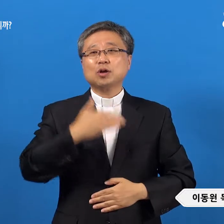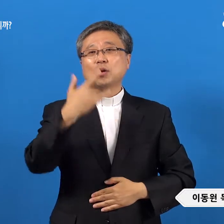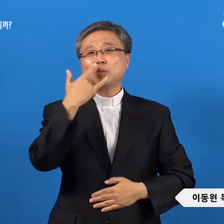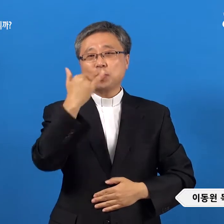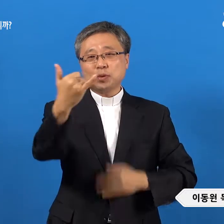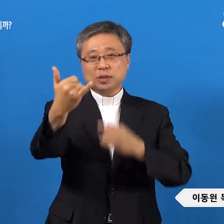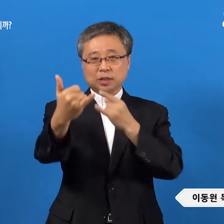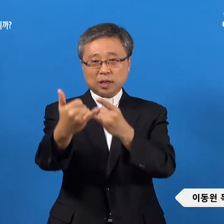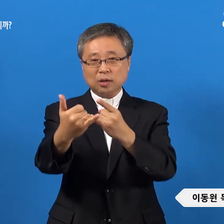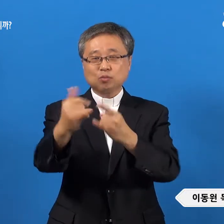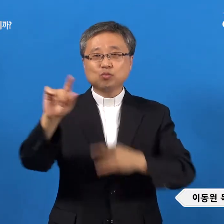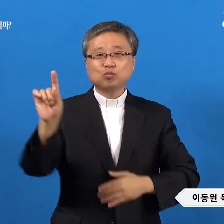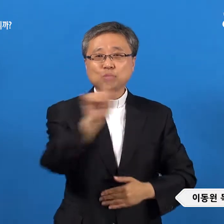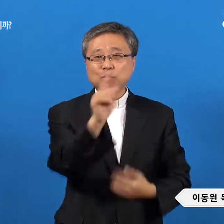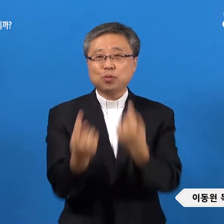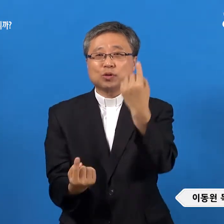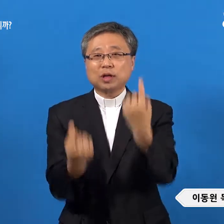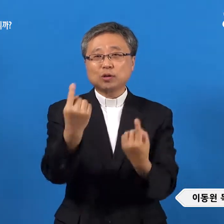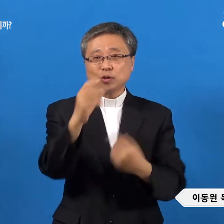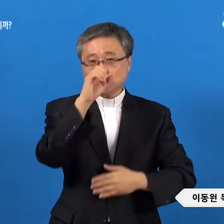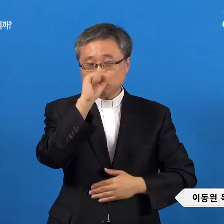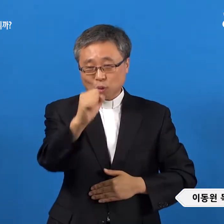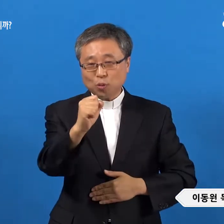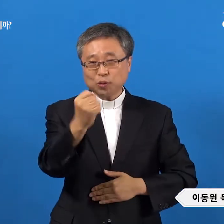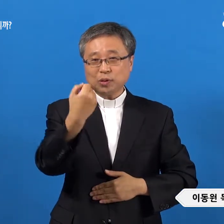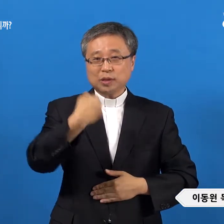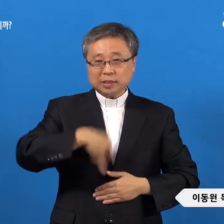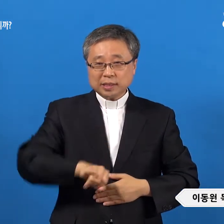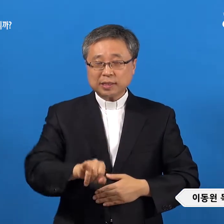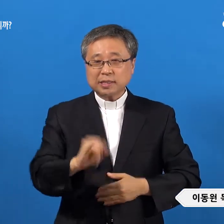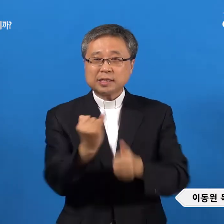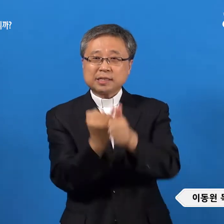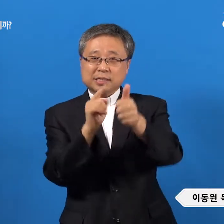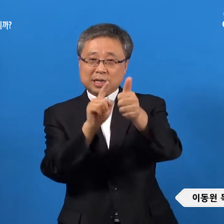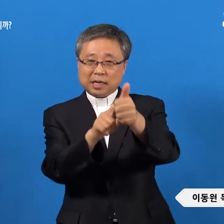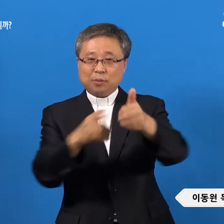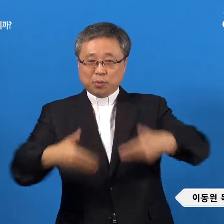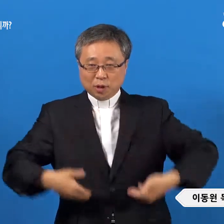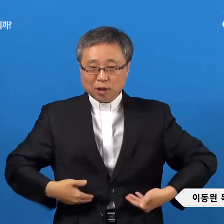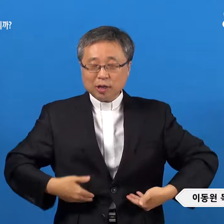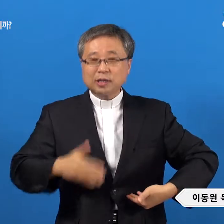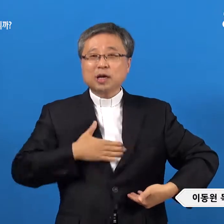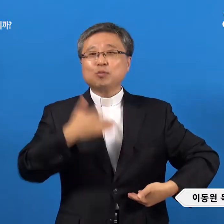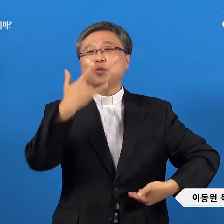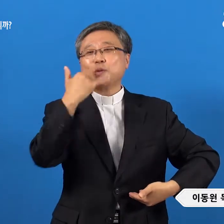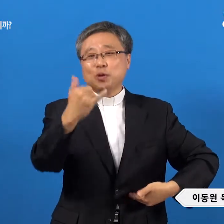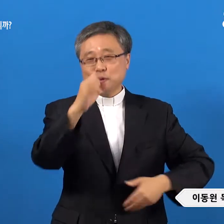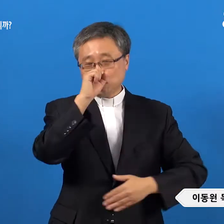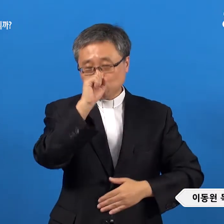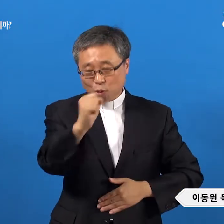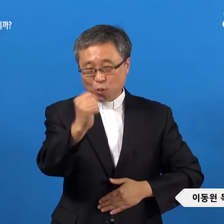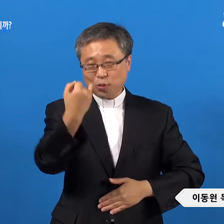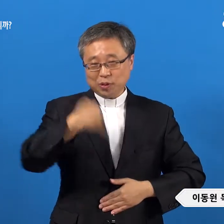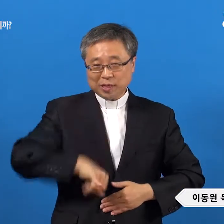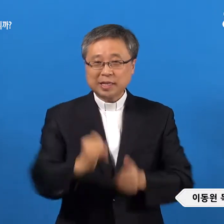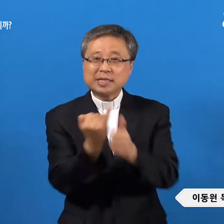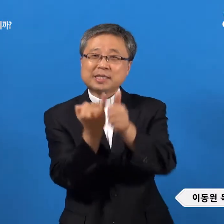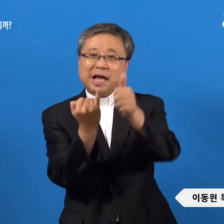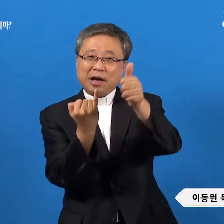부모님에게는 무엇보다도 좋은 사위가 필요합니다. 제발 저희 부모님이 좋은 사위를 맞이함으로 우리 부모님이